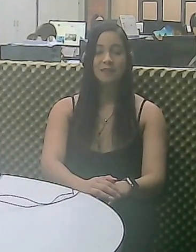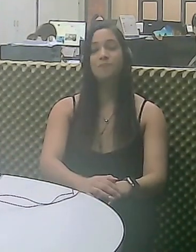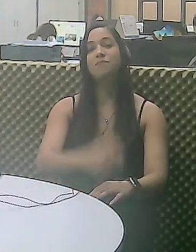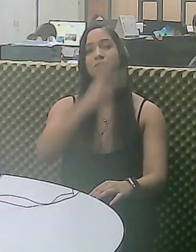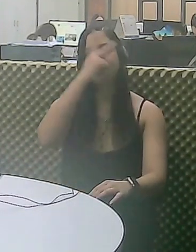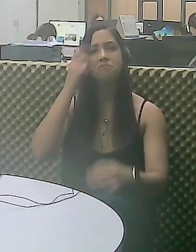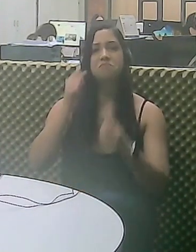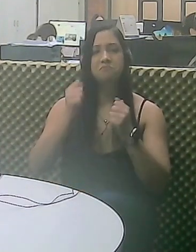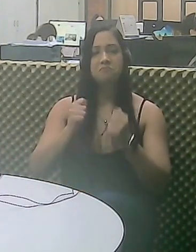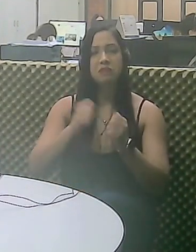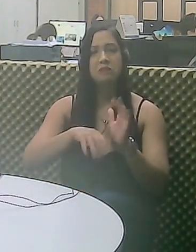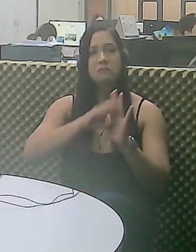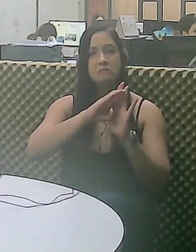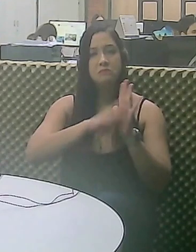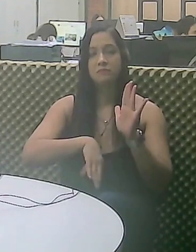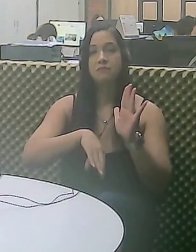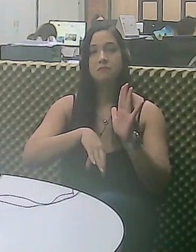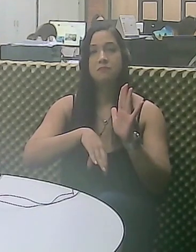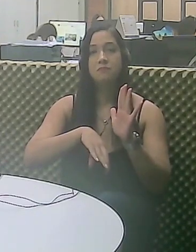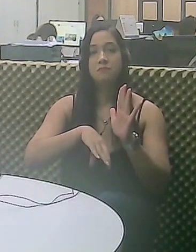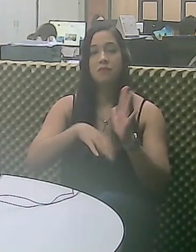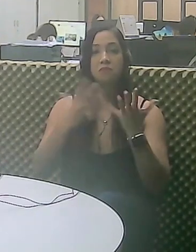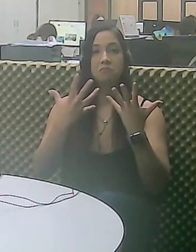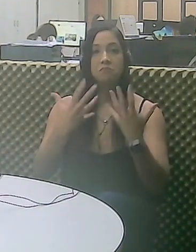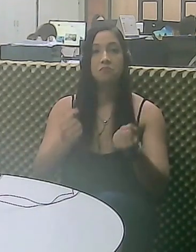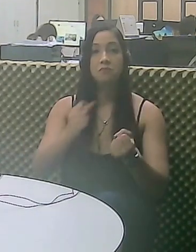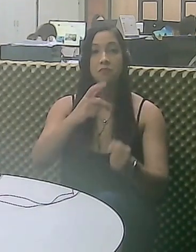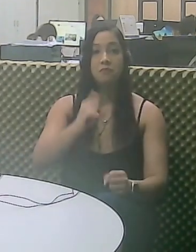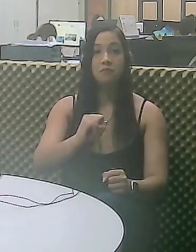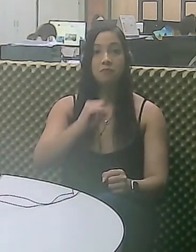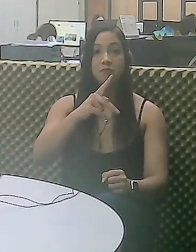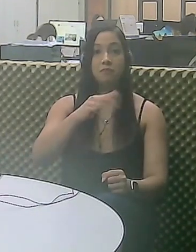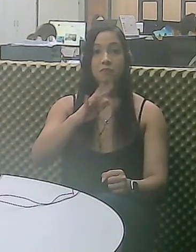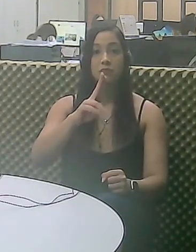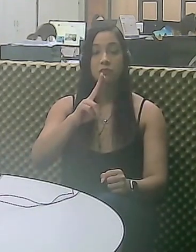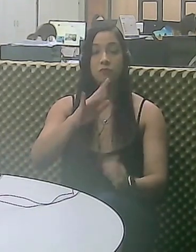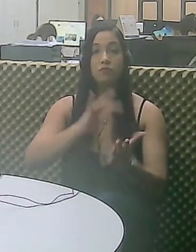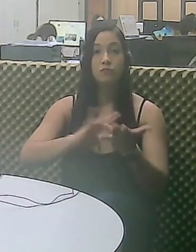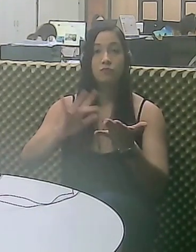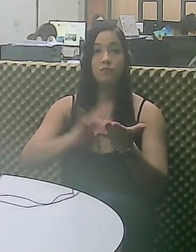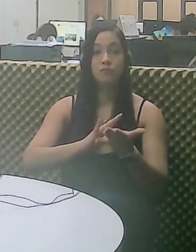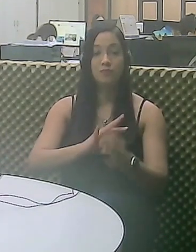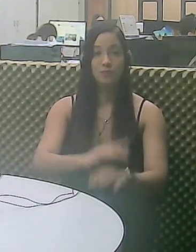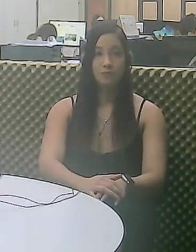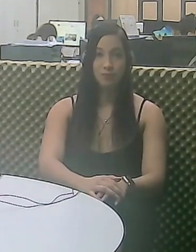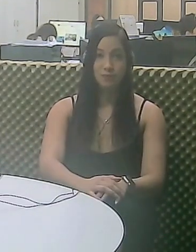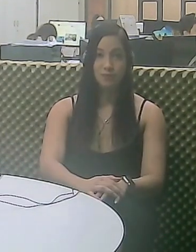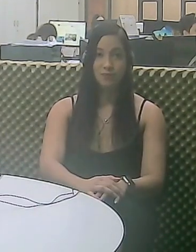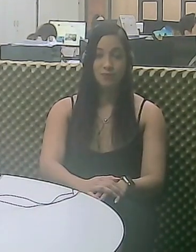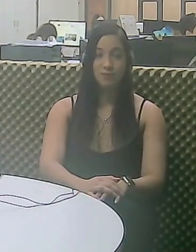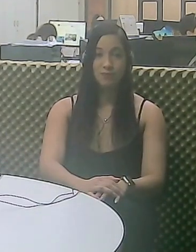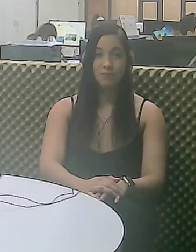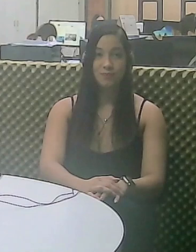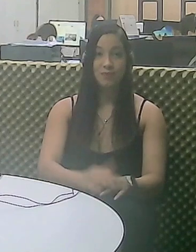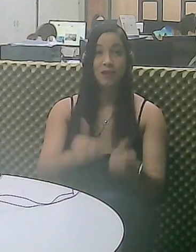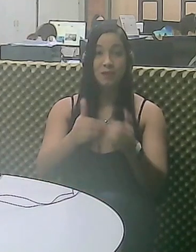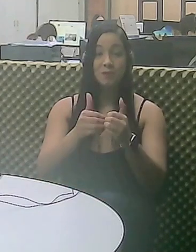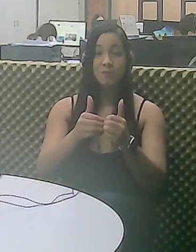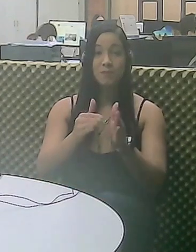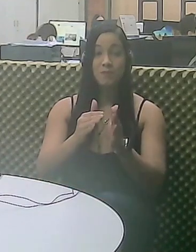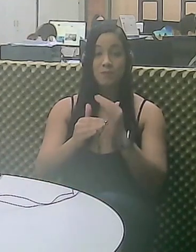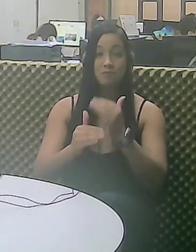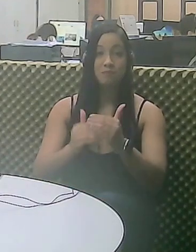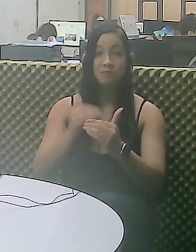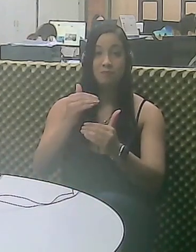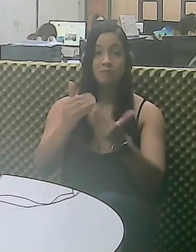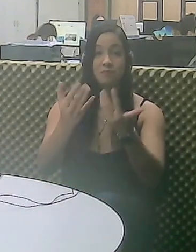Contribuintes podem ter descontos exclusivos com adesão ao IPTU digital. E ainda, segue aberto o